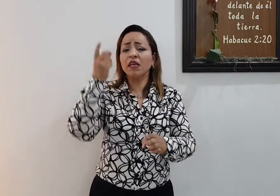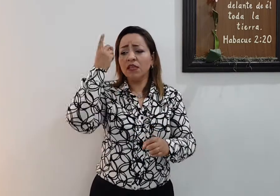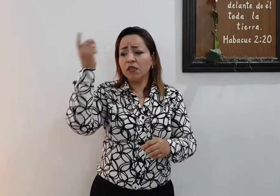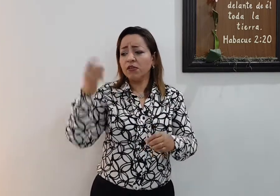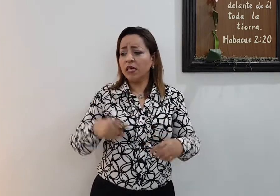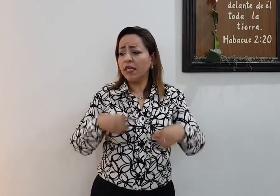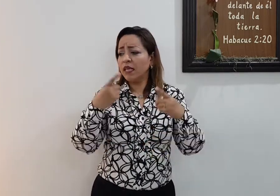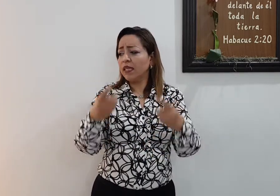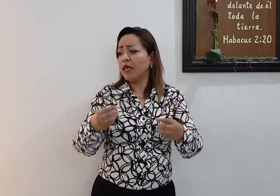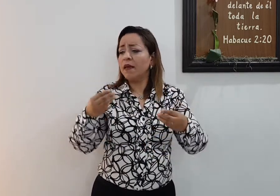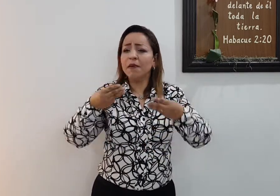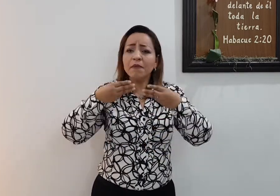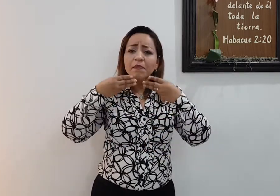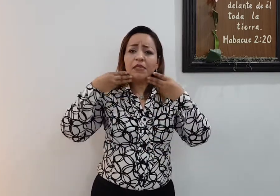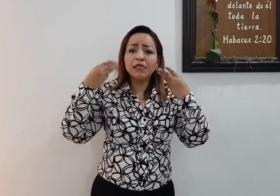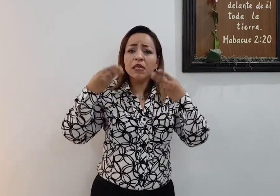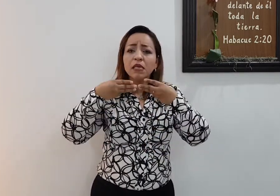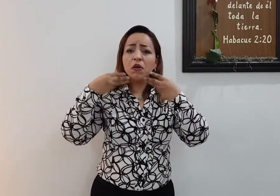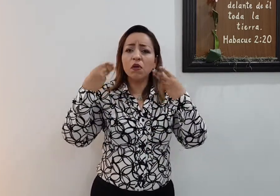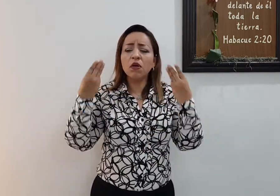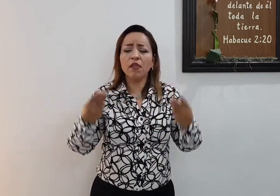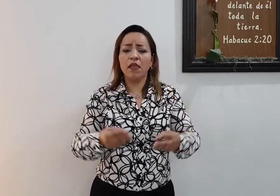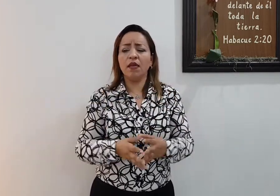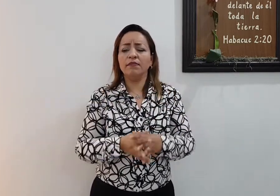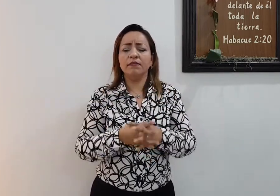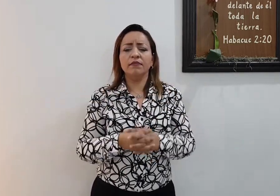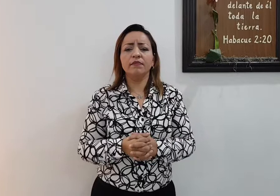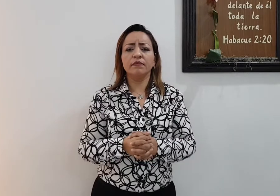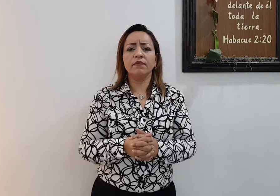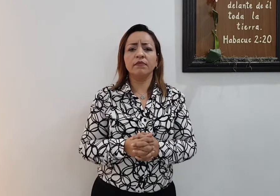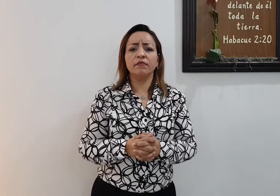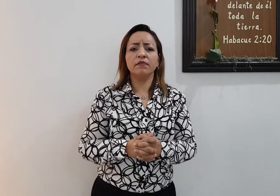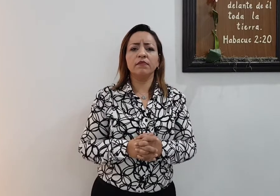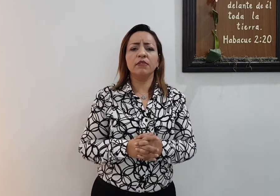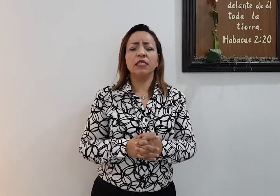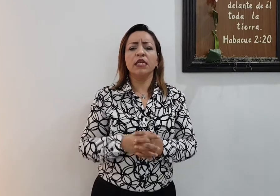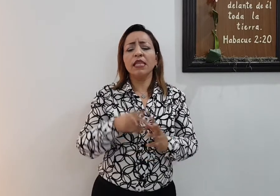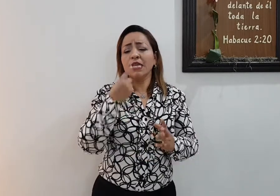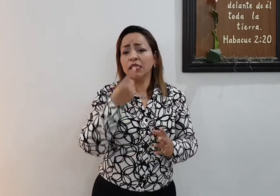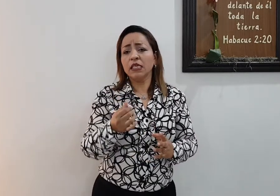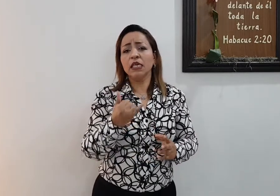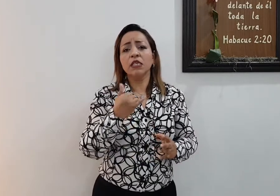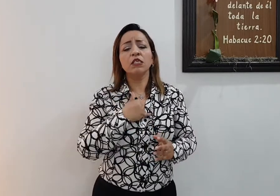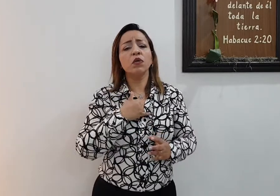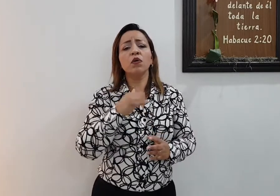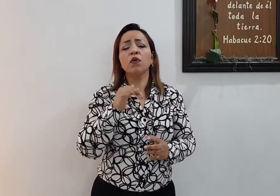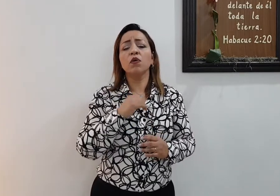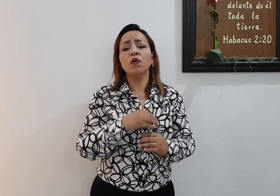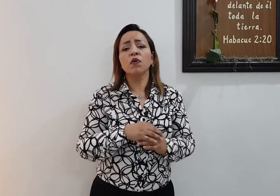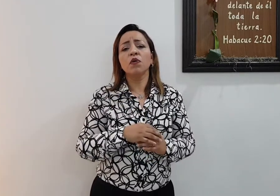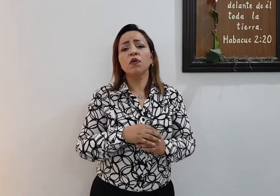quien no se da cuenta. Y entonces dice, no, yo no necesito, yo estoy muy bien. Y miren cómo viven, a ver si están